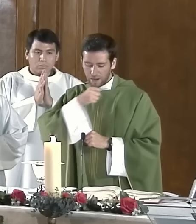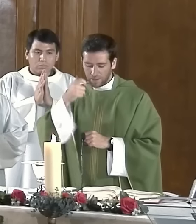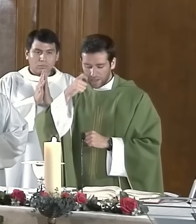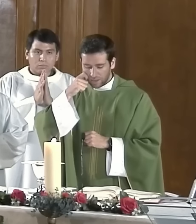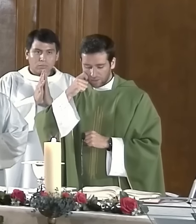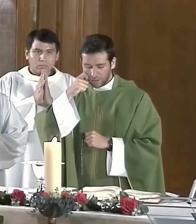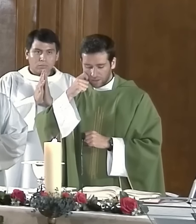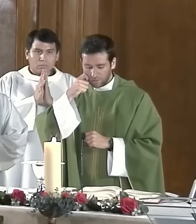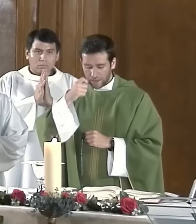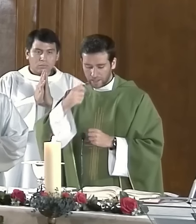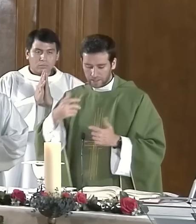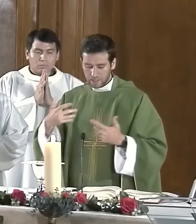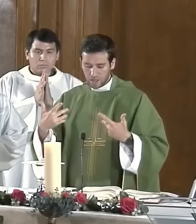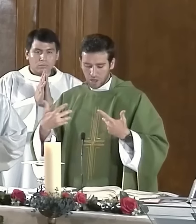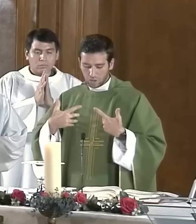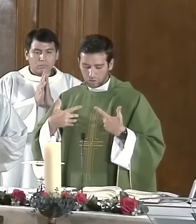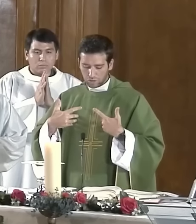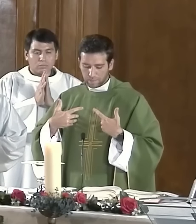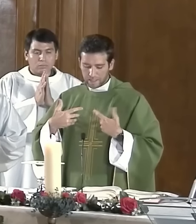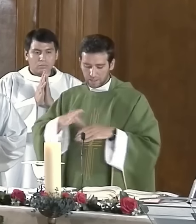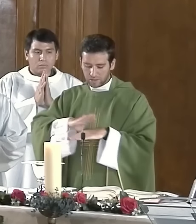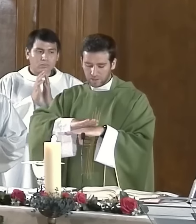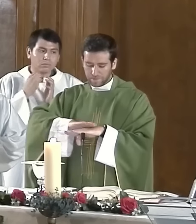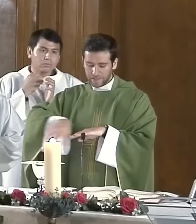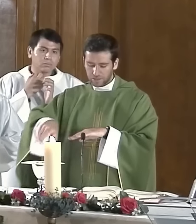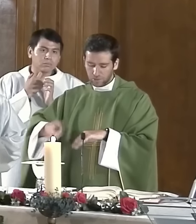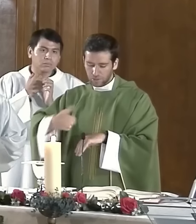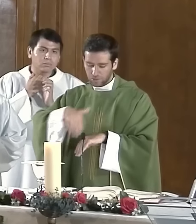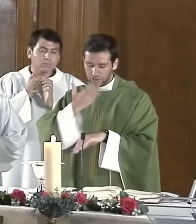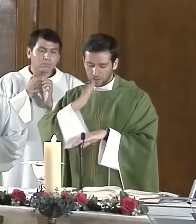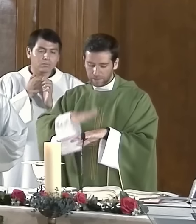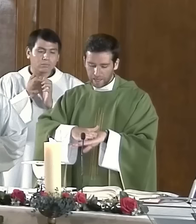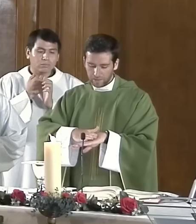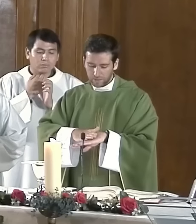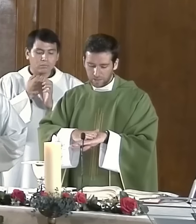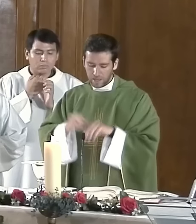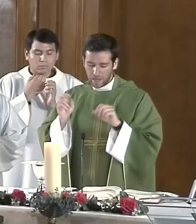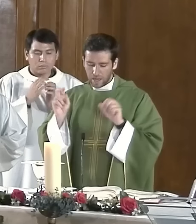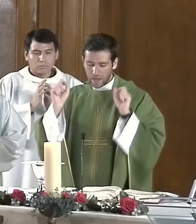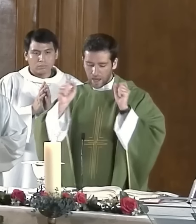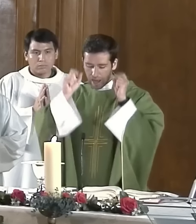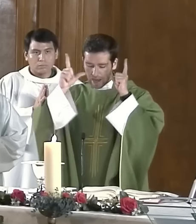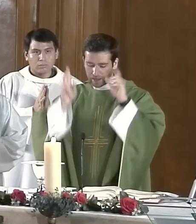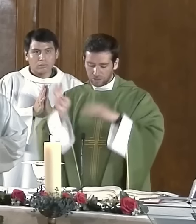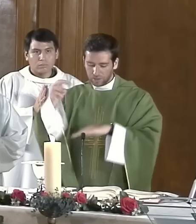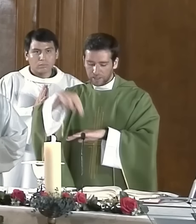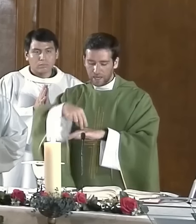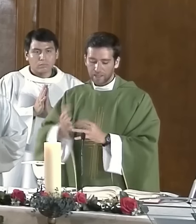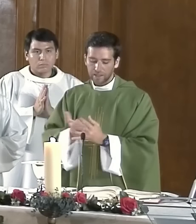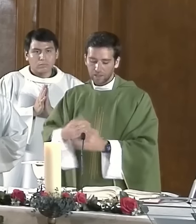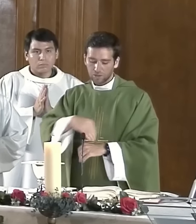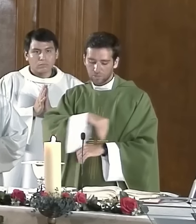vieja condición humana, con su pasión destruyó nuestro pecado. Al resucitar de entre los